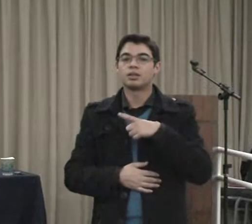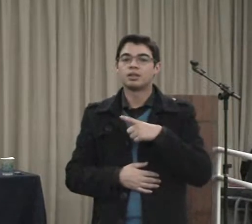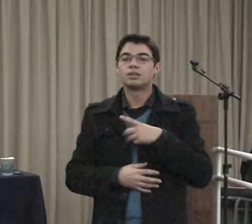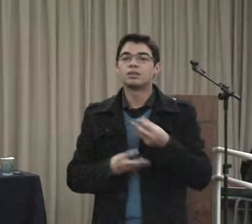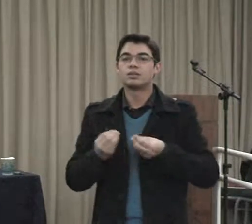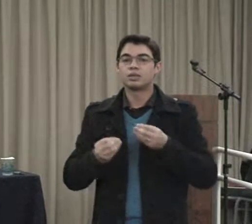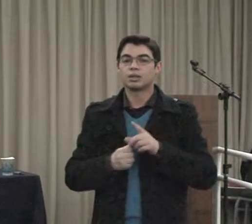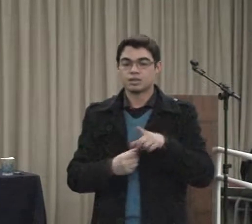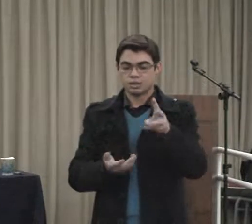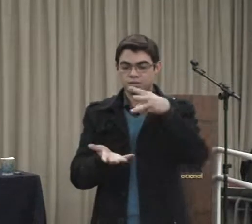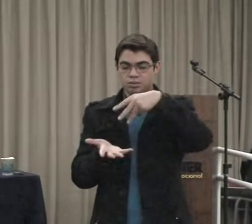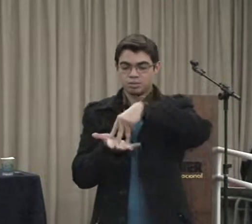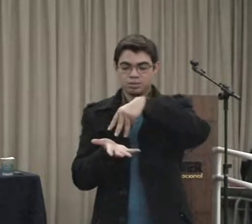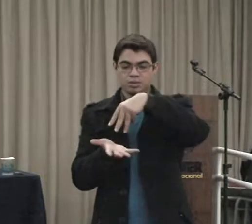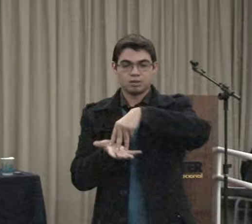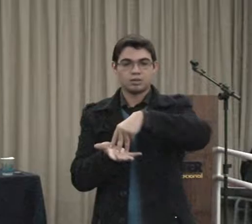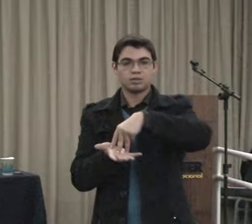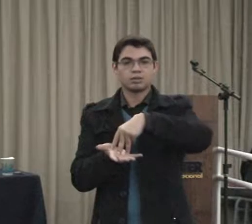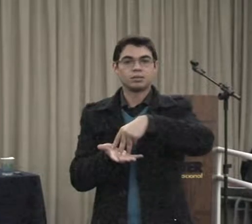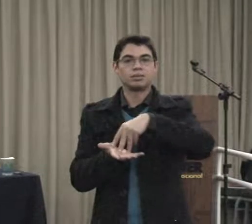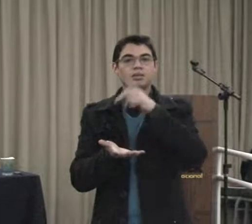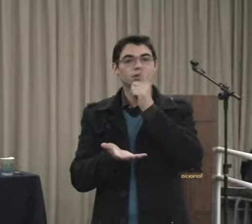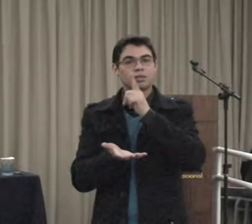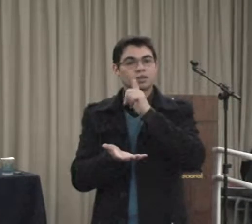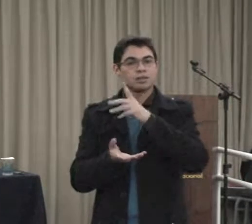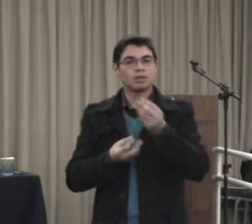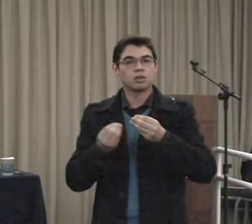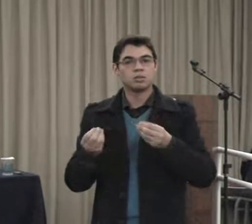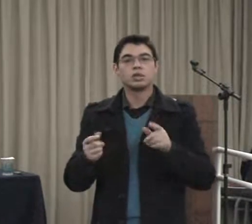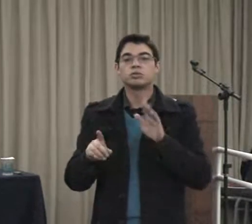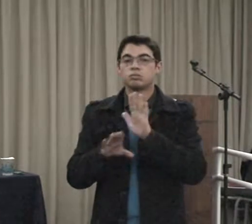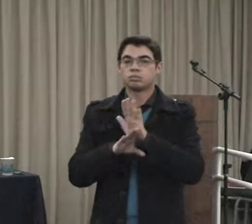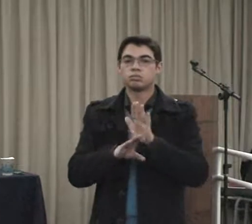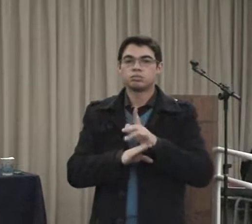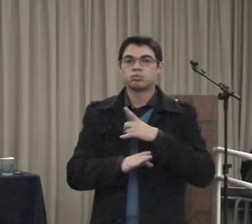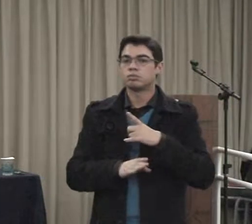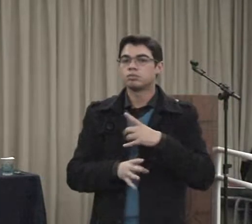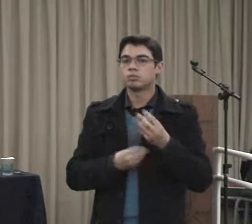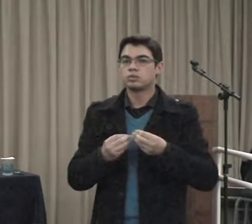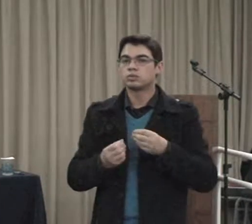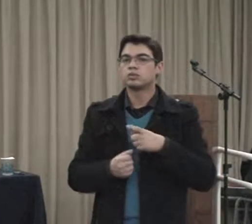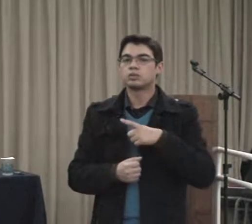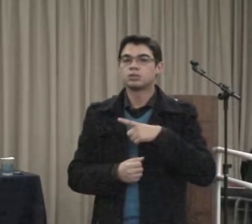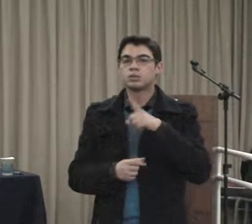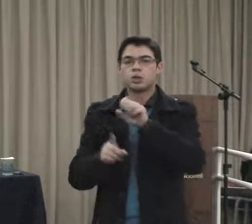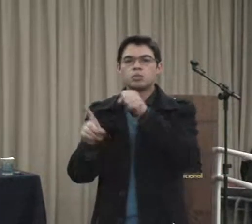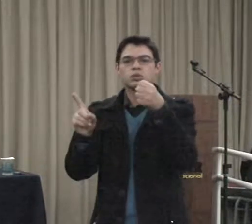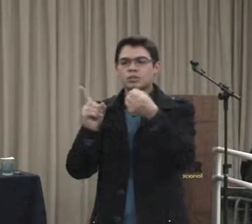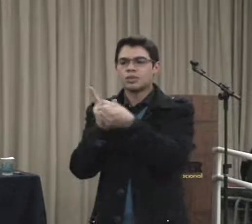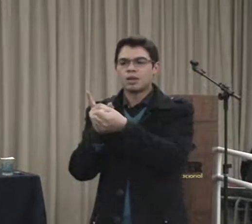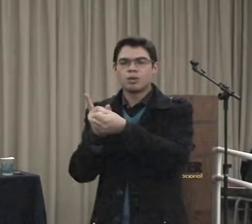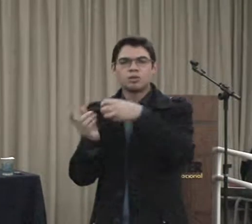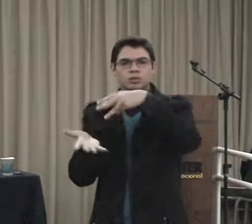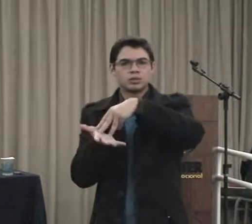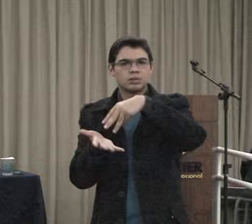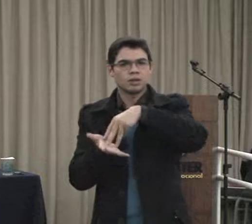resultado triplo, justamente onde falamos de equidade social, entra o nosso tema de hoje